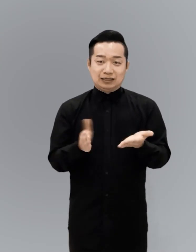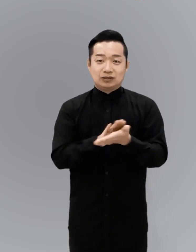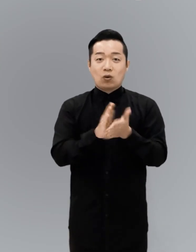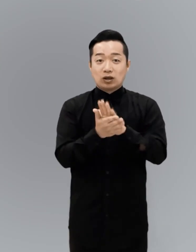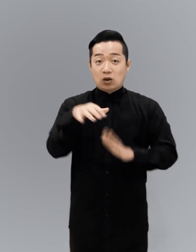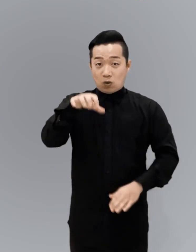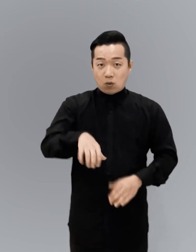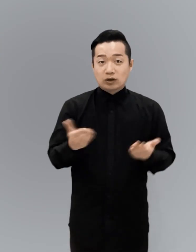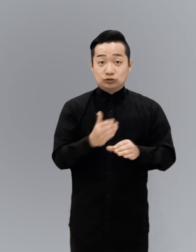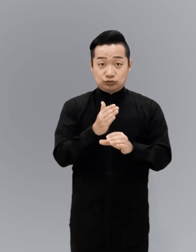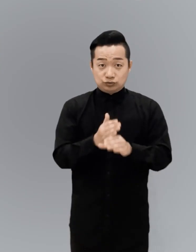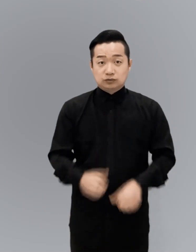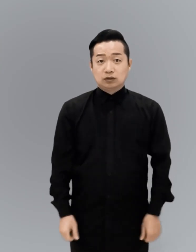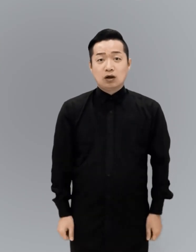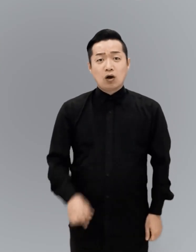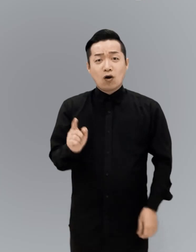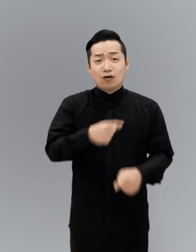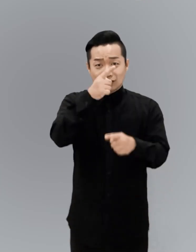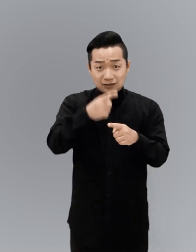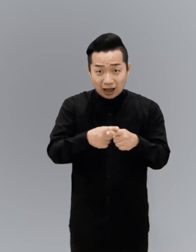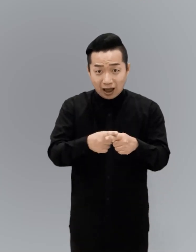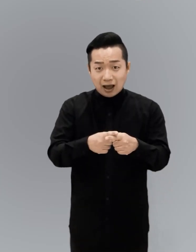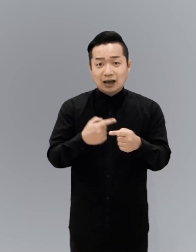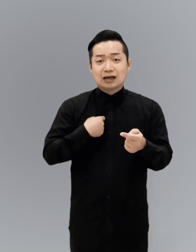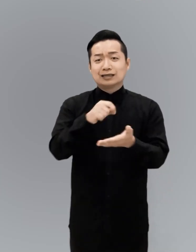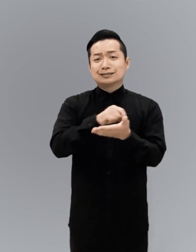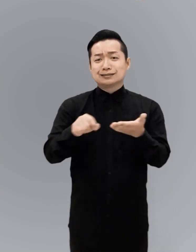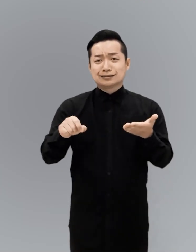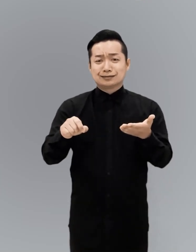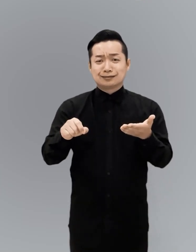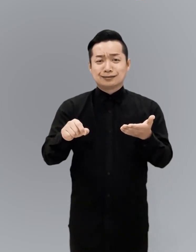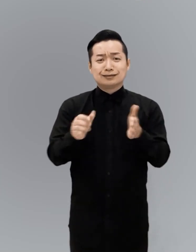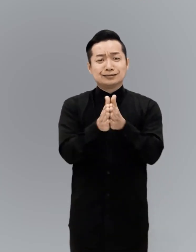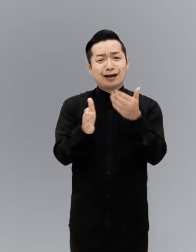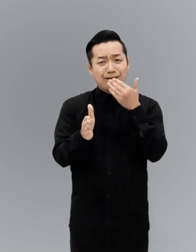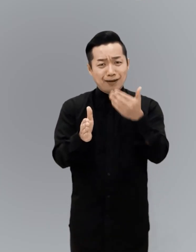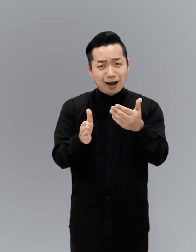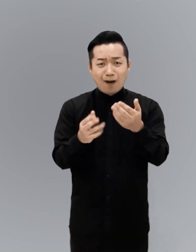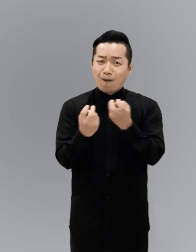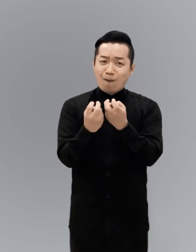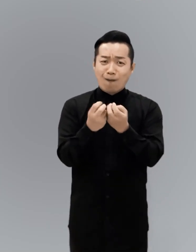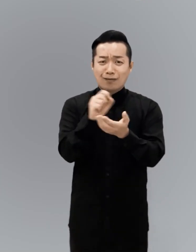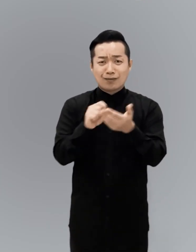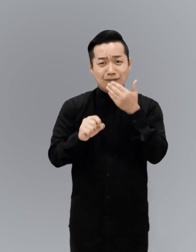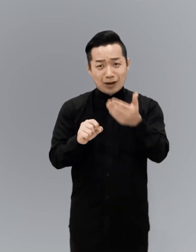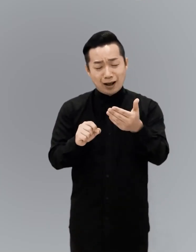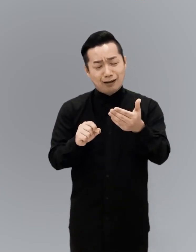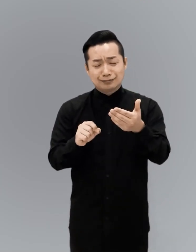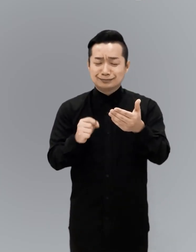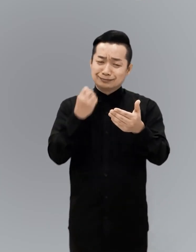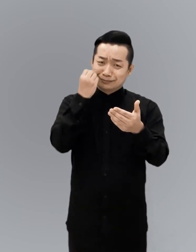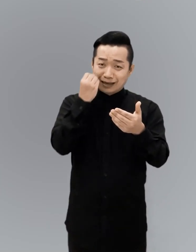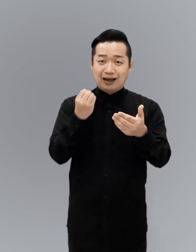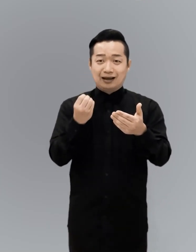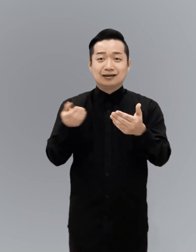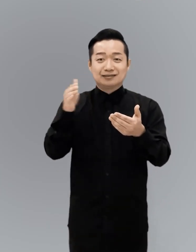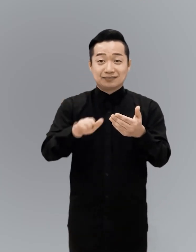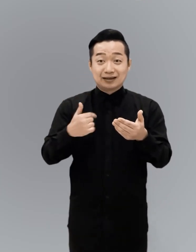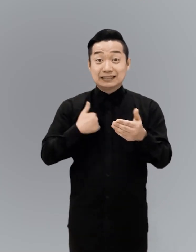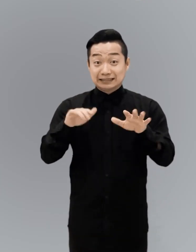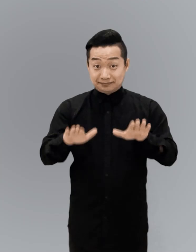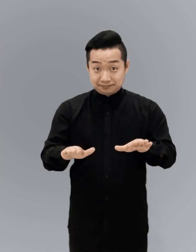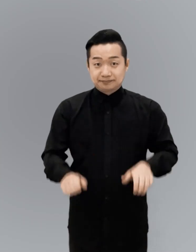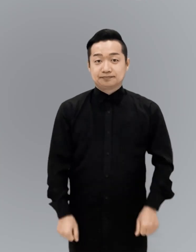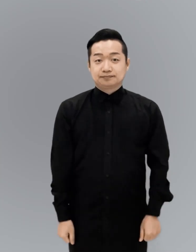일을 하는 놀이터에서 일을 하고 있습니다. 근데 어쩌다가 제가 글을 쓰게 되었어요. 어떻게 글을 쓰게 되었을까 싶은데